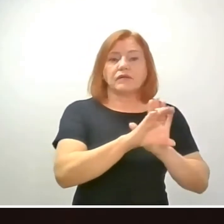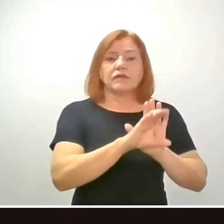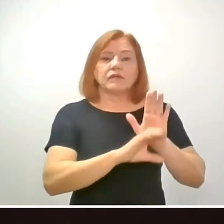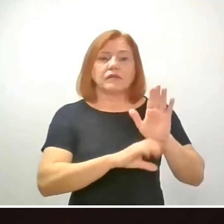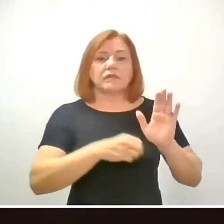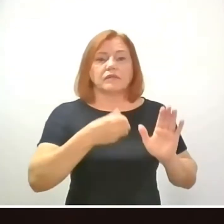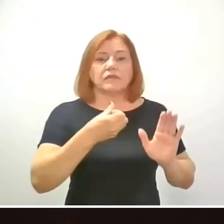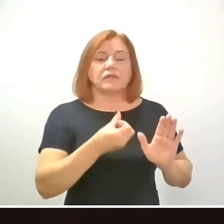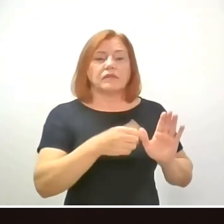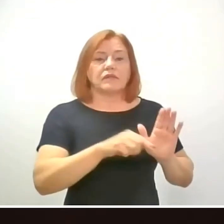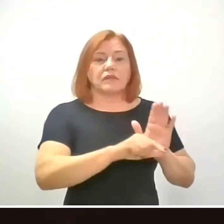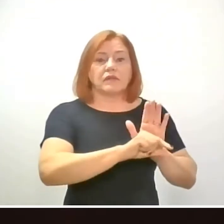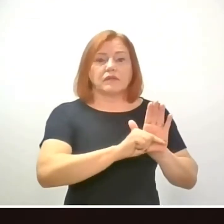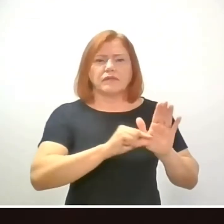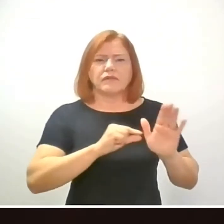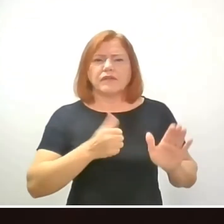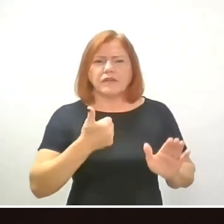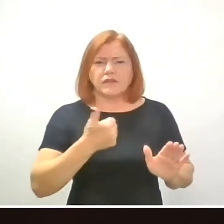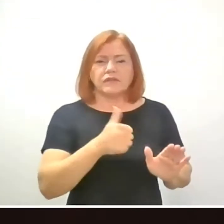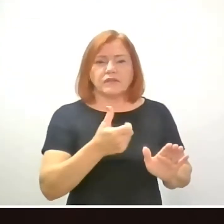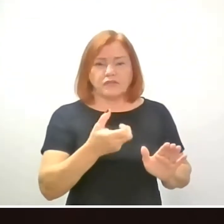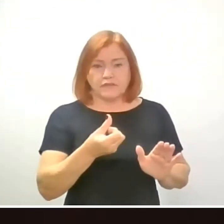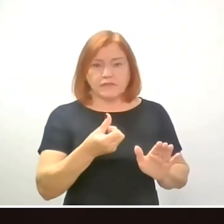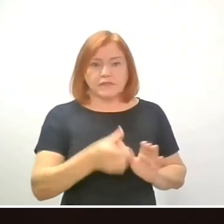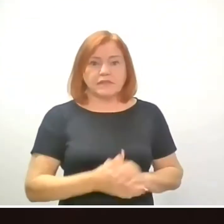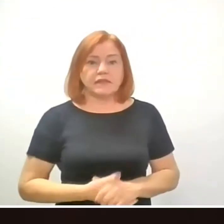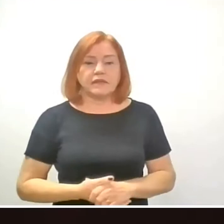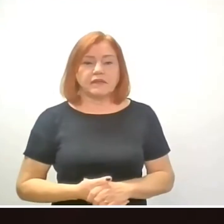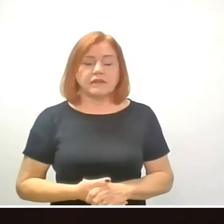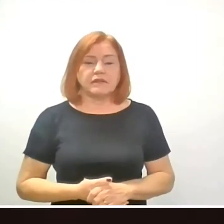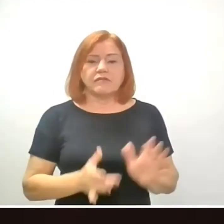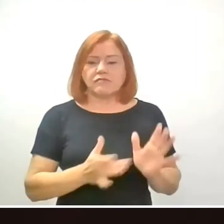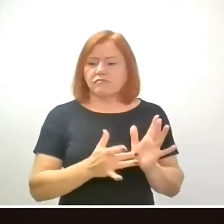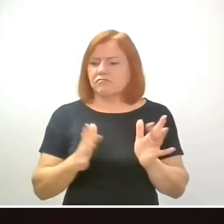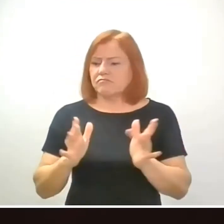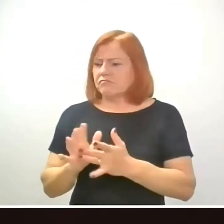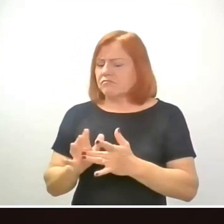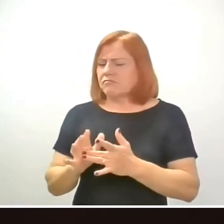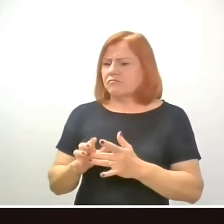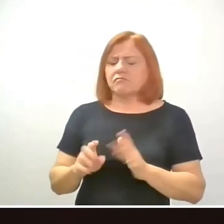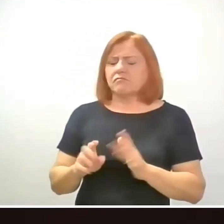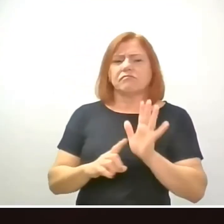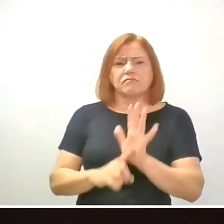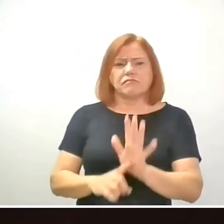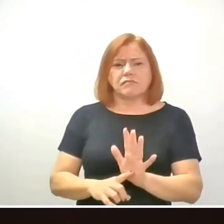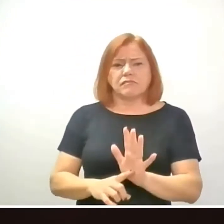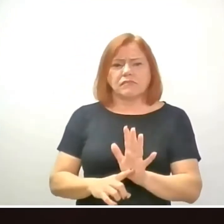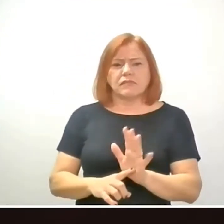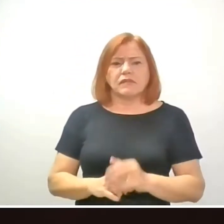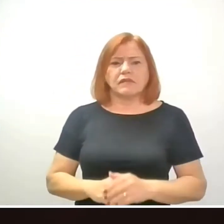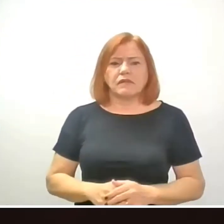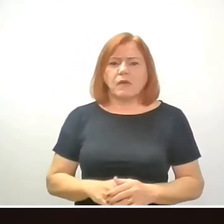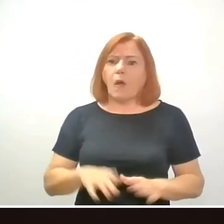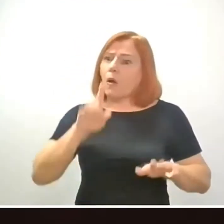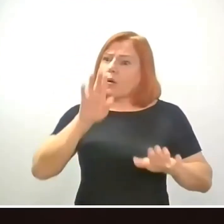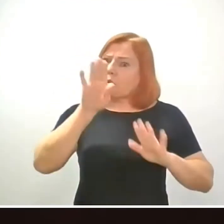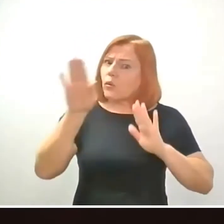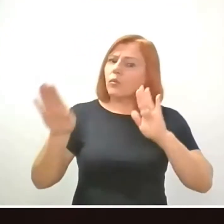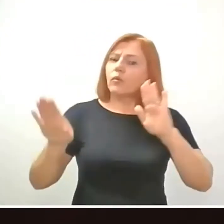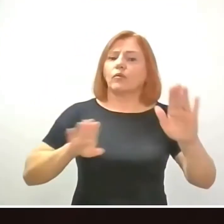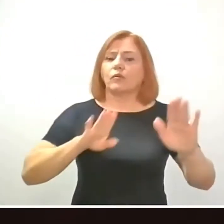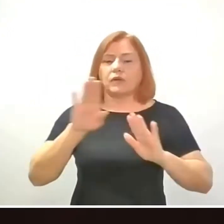E Jesus lhes disse: vede, acautelai-vos do fermento dos fariseus e dos